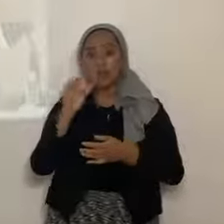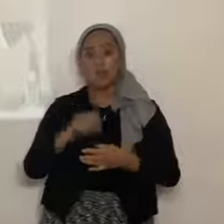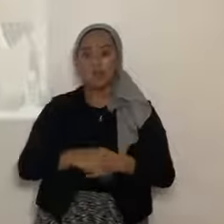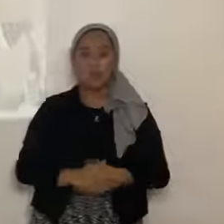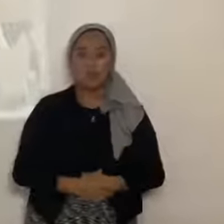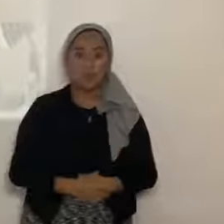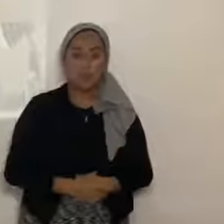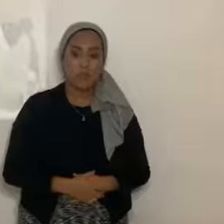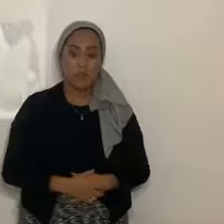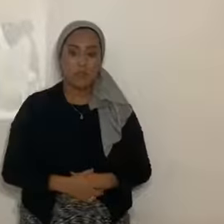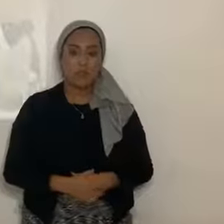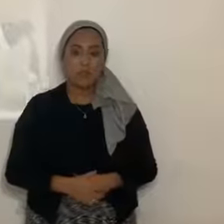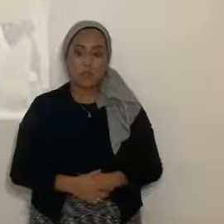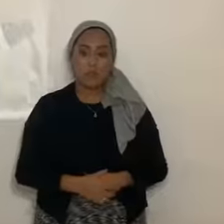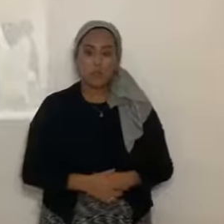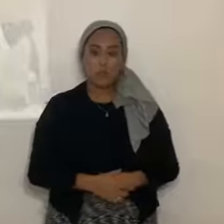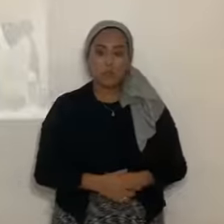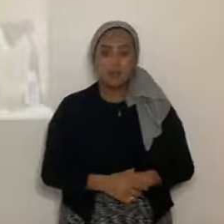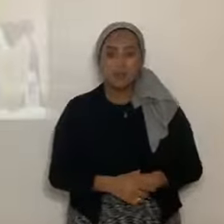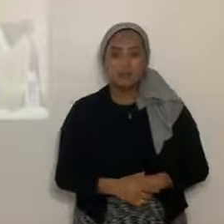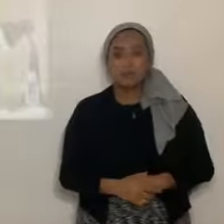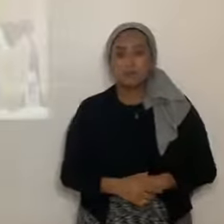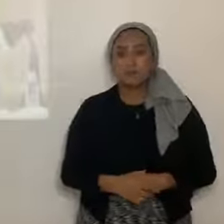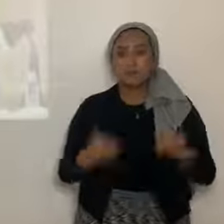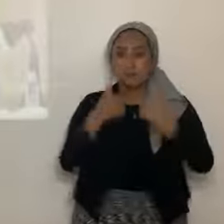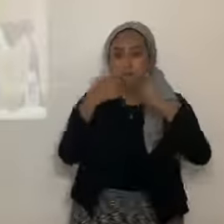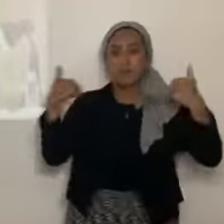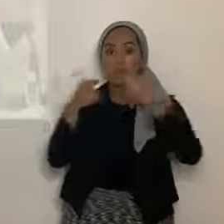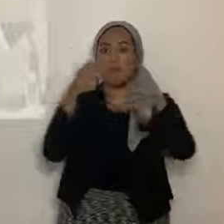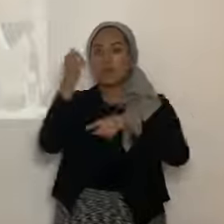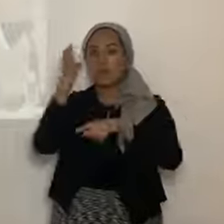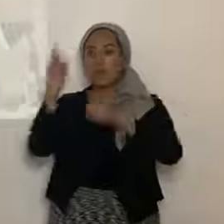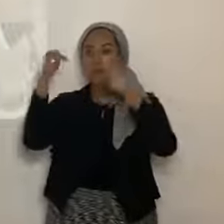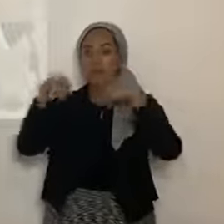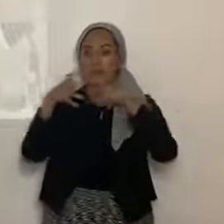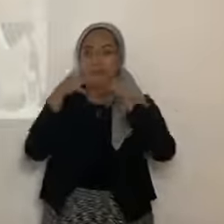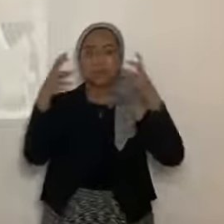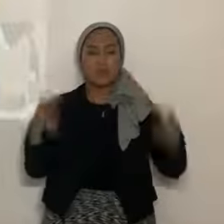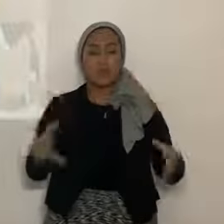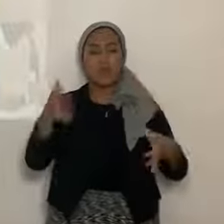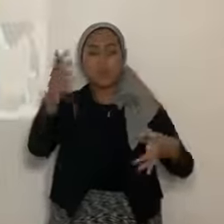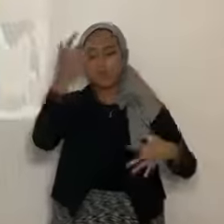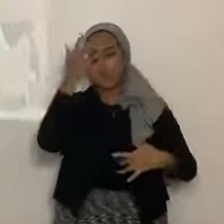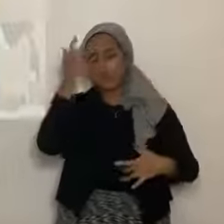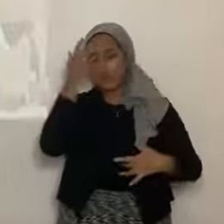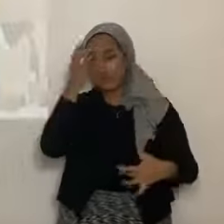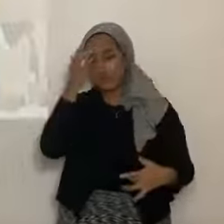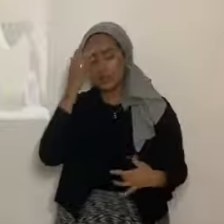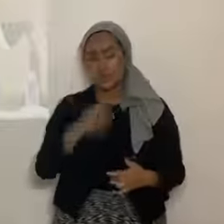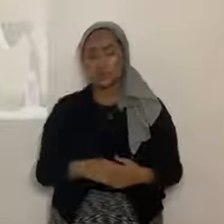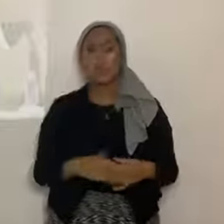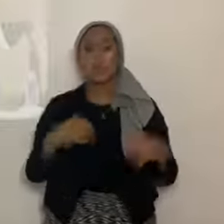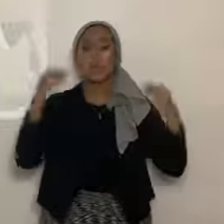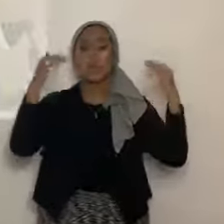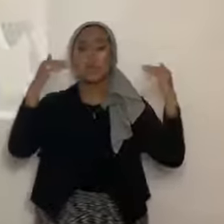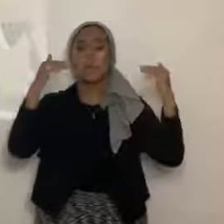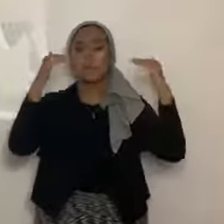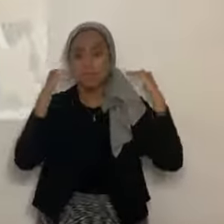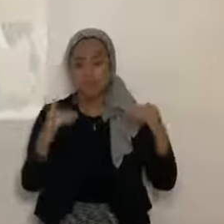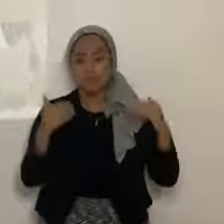hacer. Entonces, estar separados de Yahshua trae muchas enfermedades. Punto siguiente que obstaculiza el